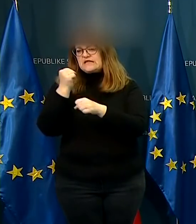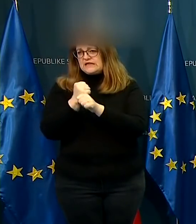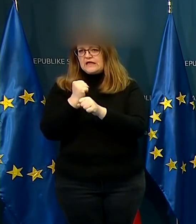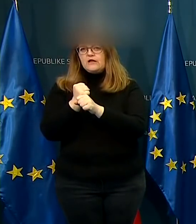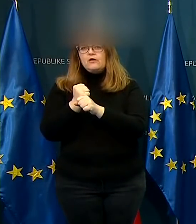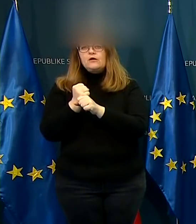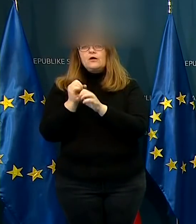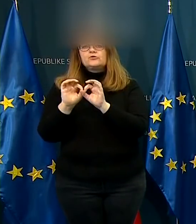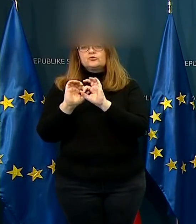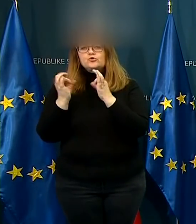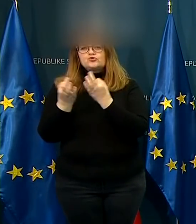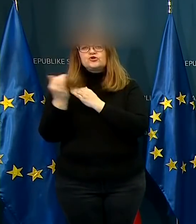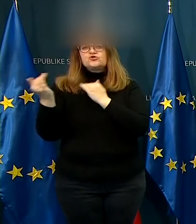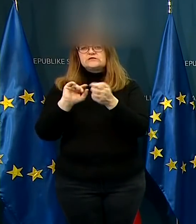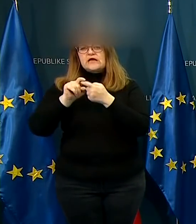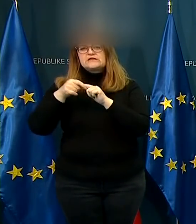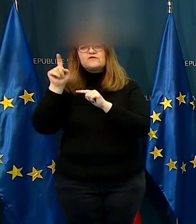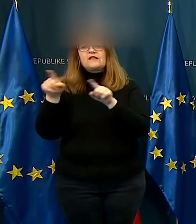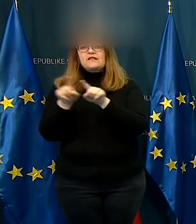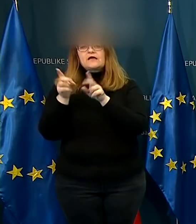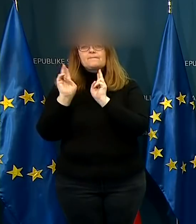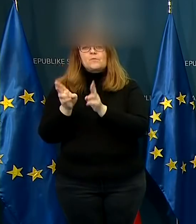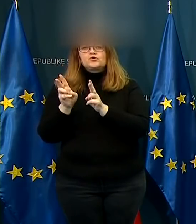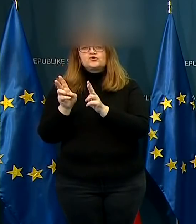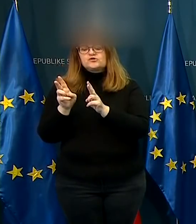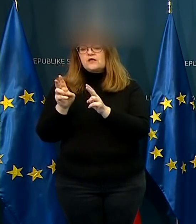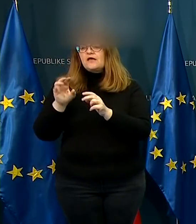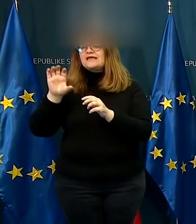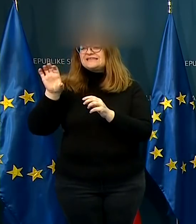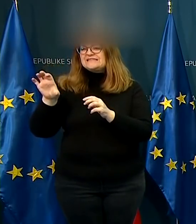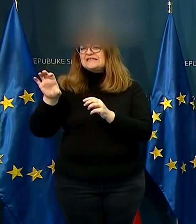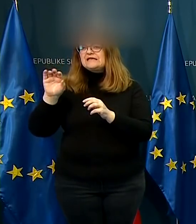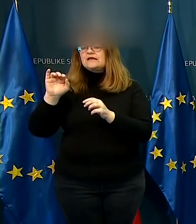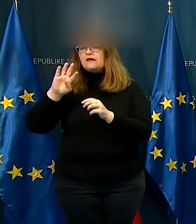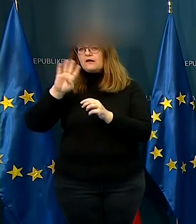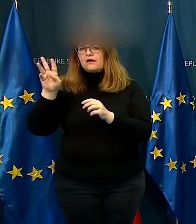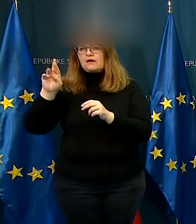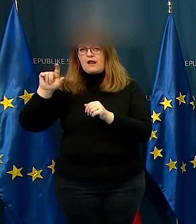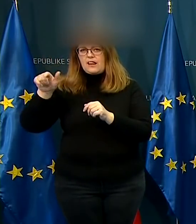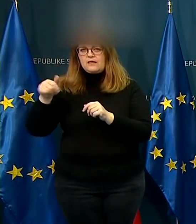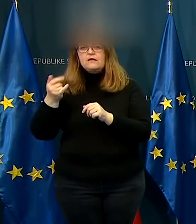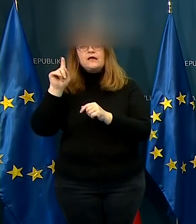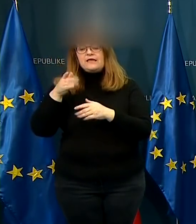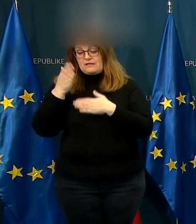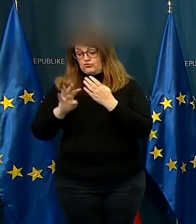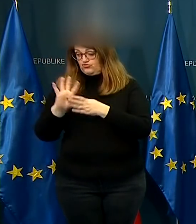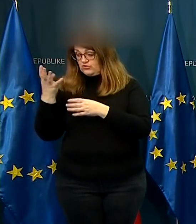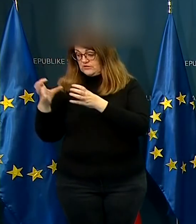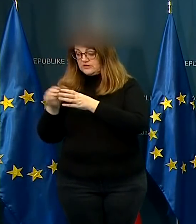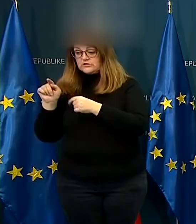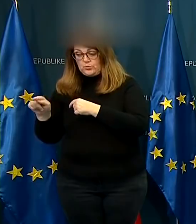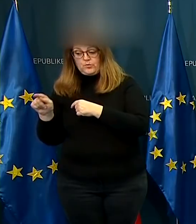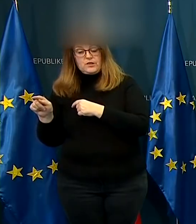za družino, socialne zadeve in enake možnosti Janez Cigler Kralj. In na koncu še 4.